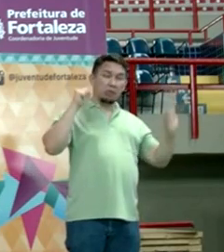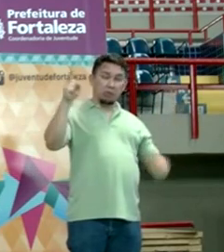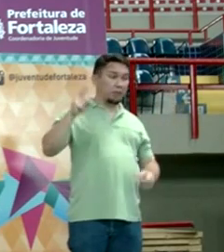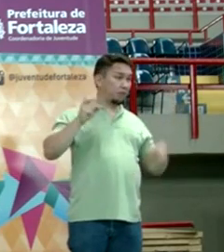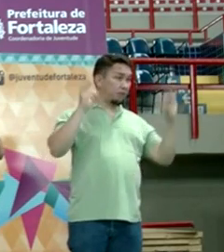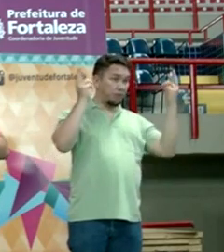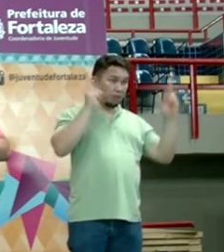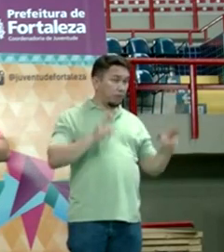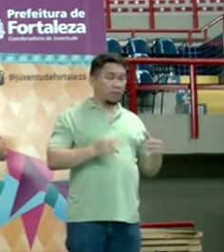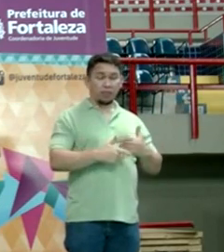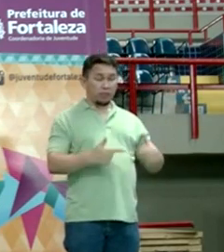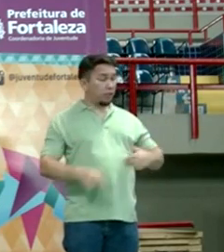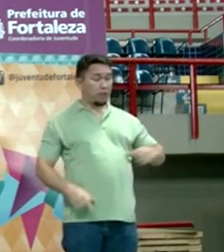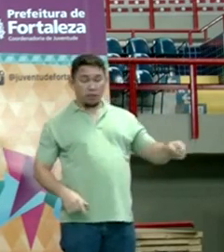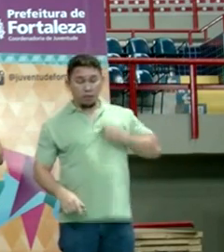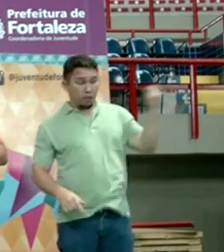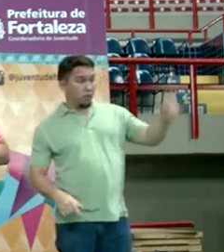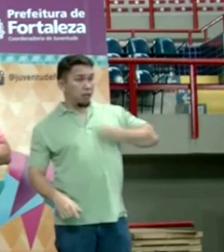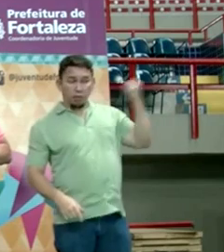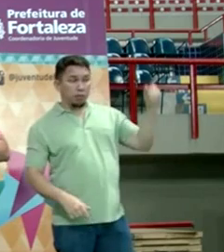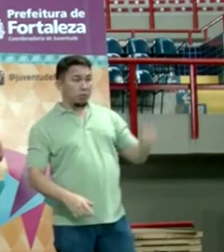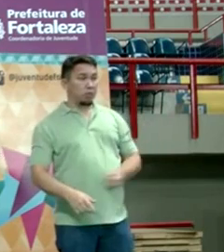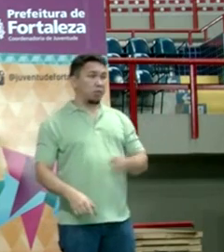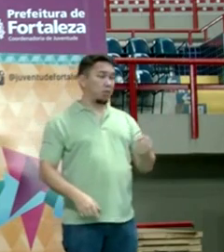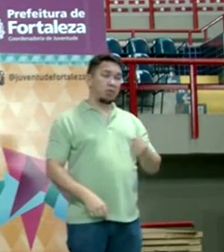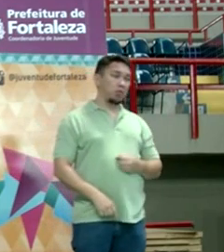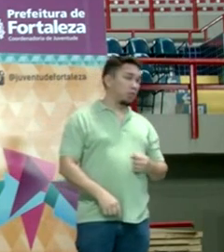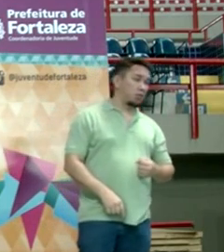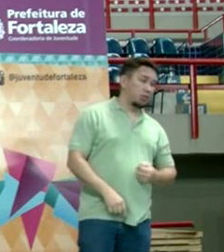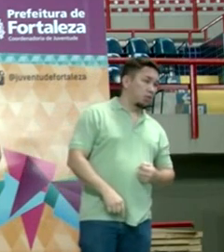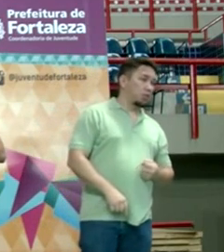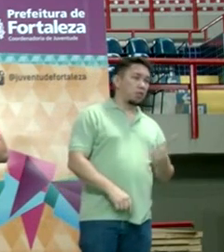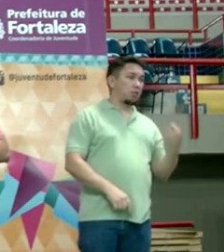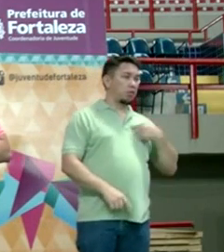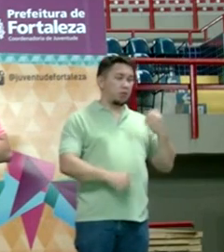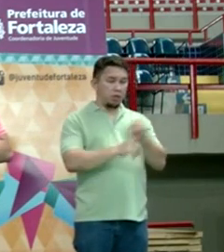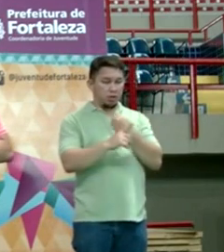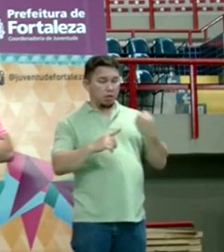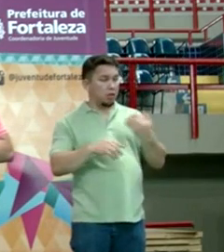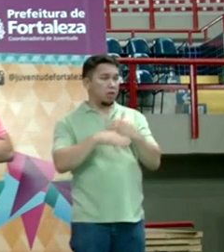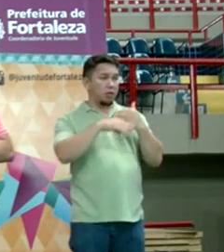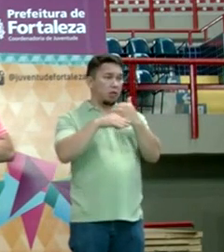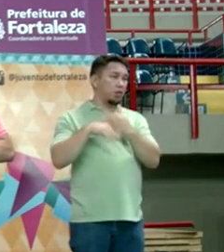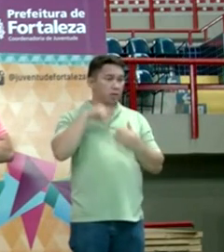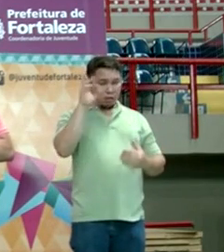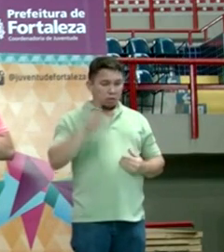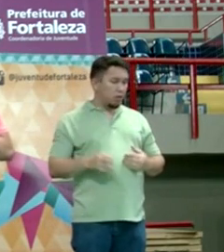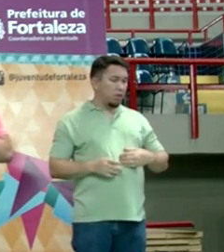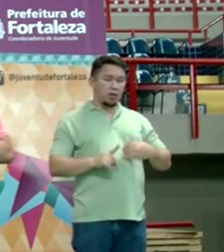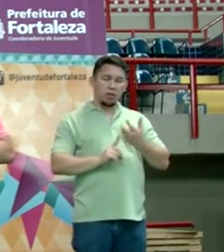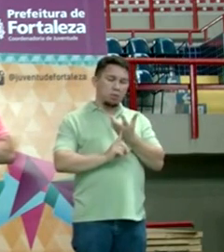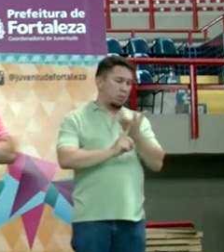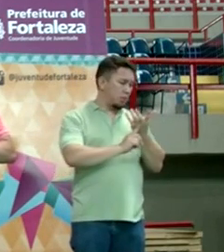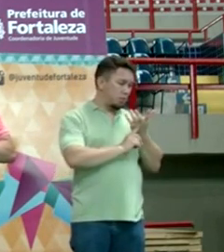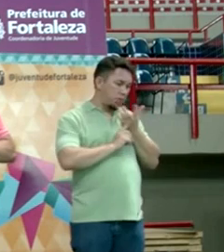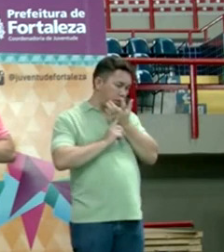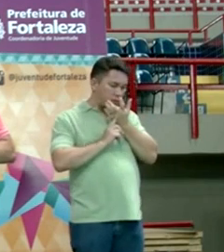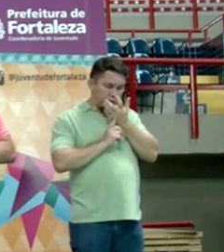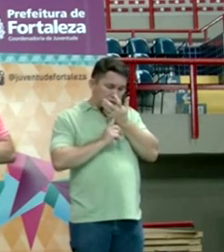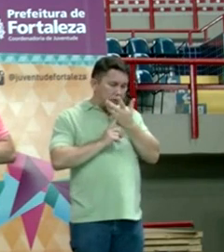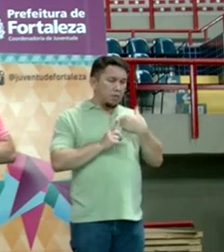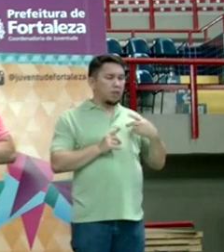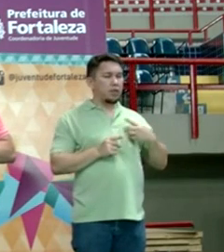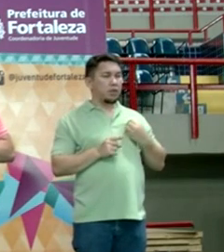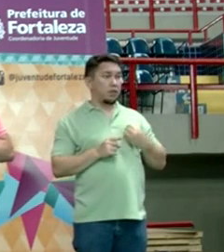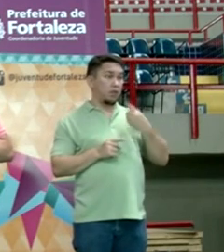puta, a tcheca tava puta com o socialismo, se revoltando contra a União Soviética, jovem, na Primavera de Praga. Lá na França,